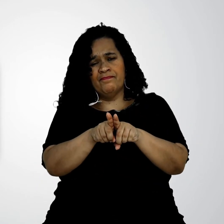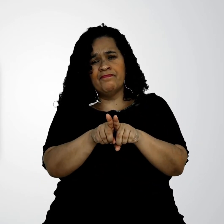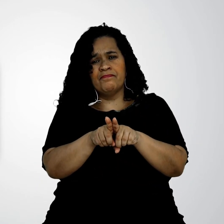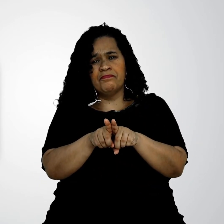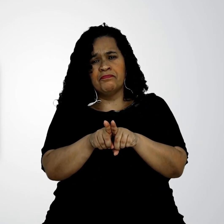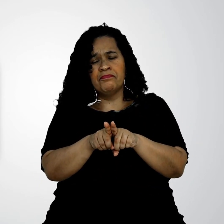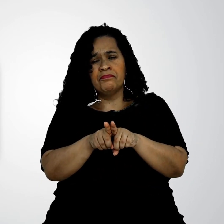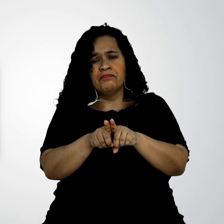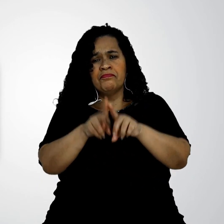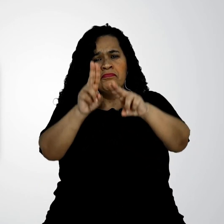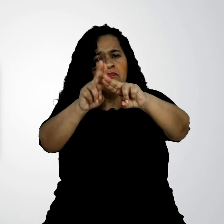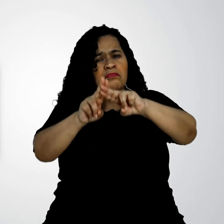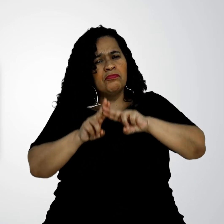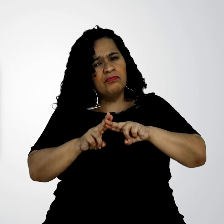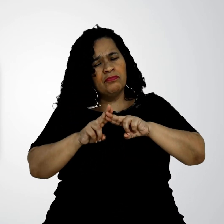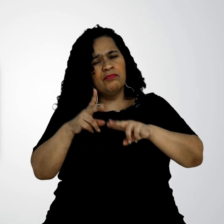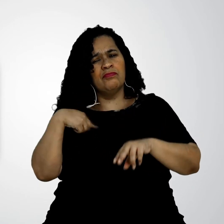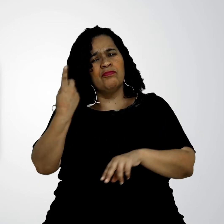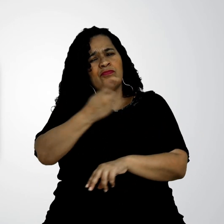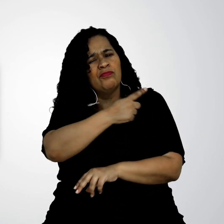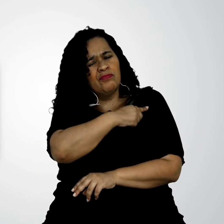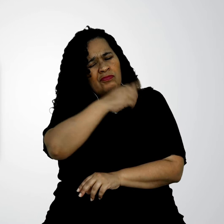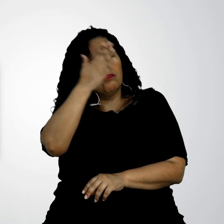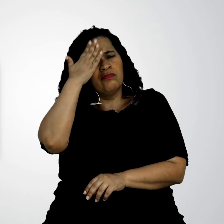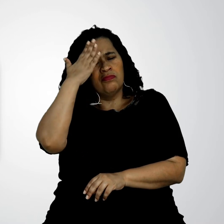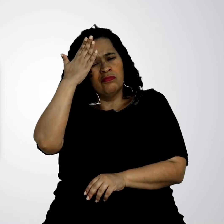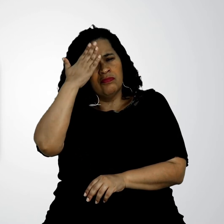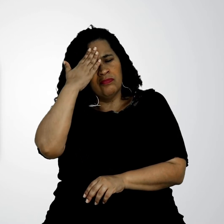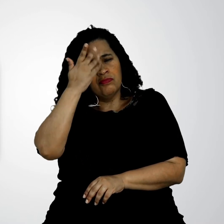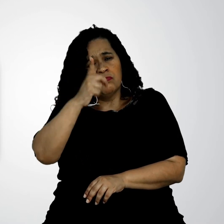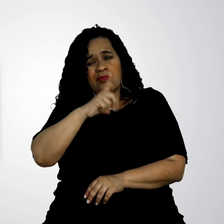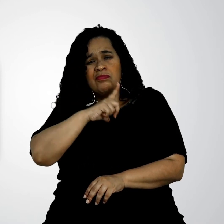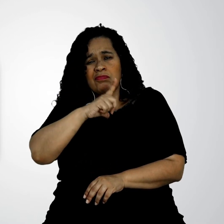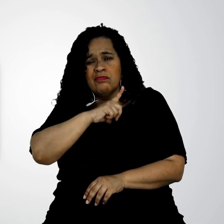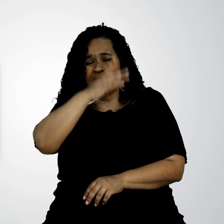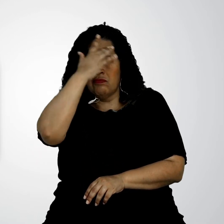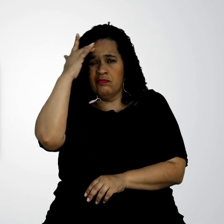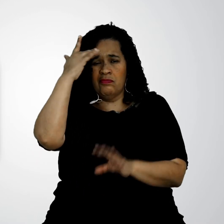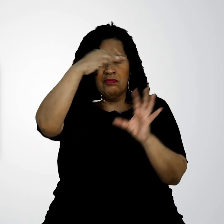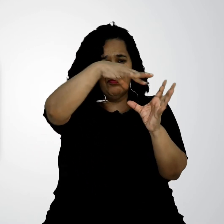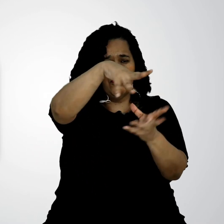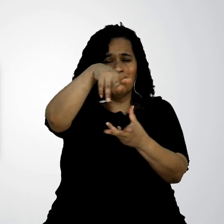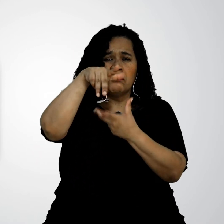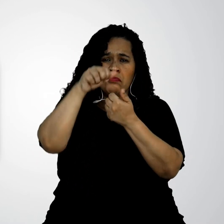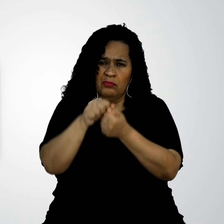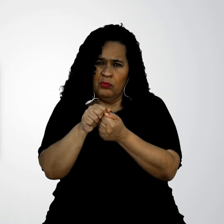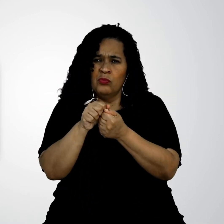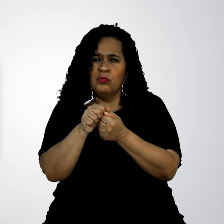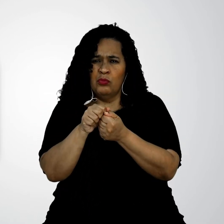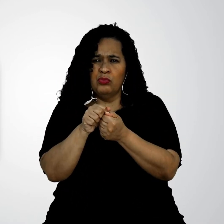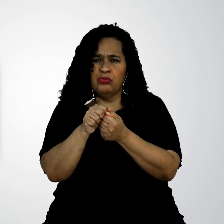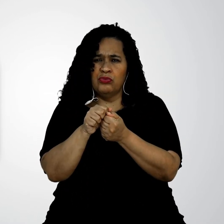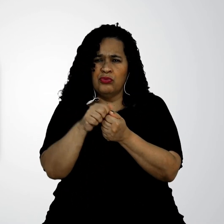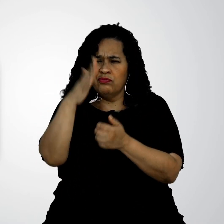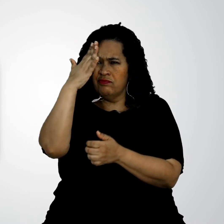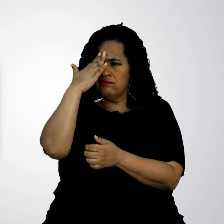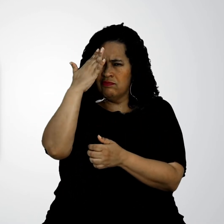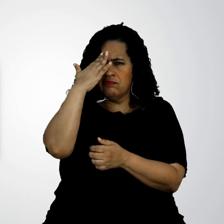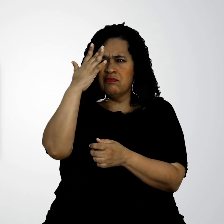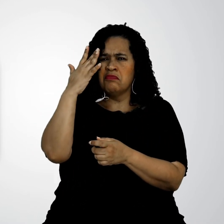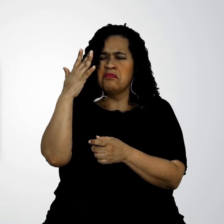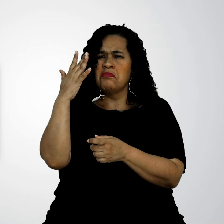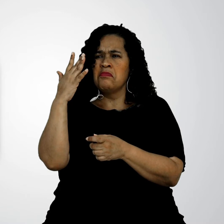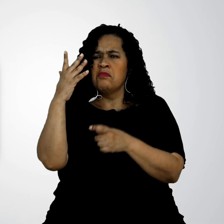Então, infelizmente, a gente sabe sim que existem pessoas nesse mundo que têm a questão da sexualidade